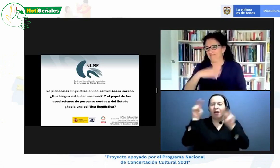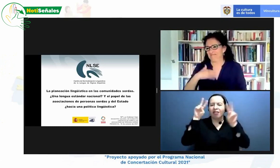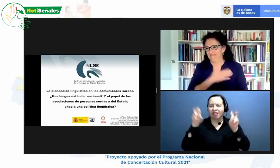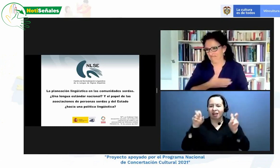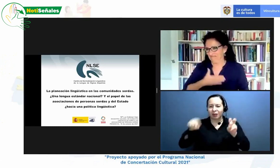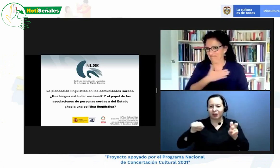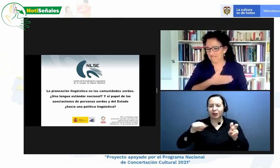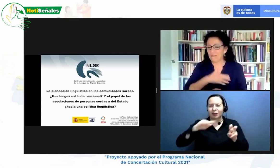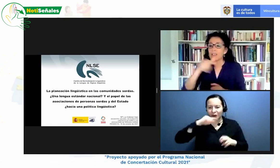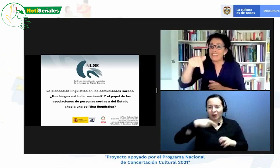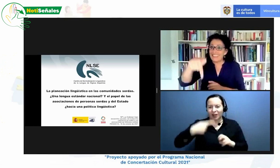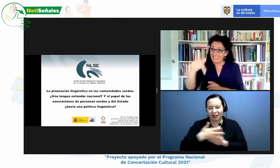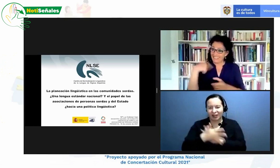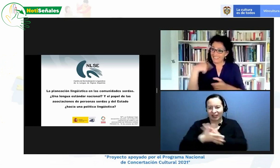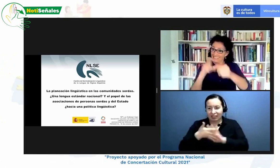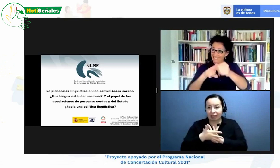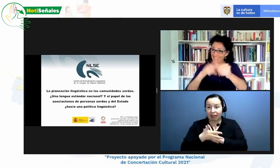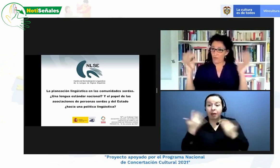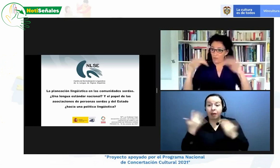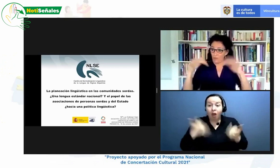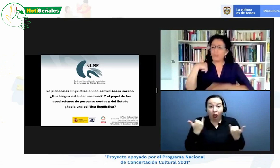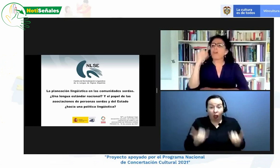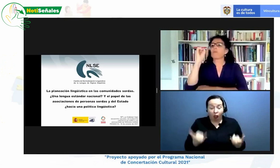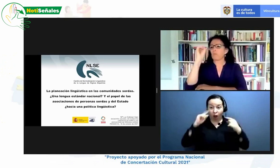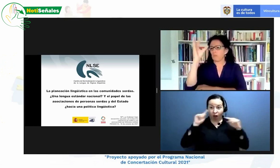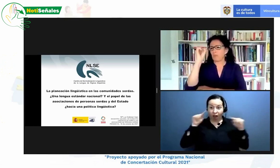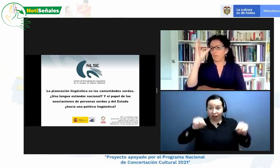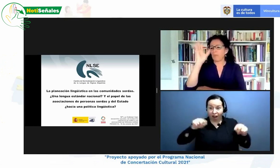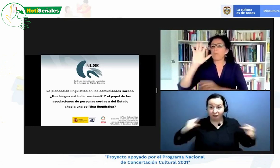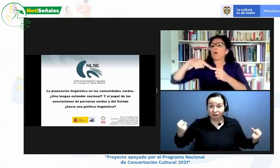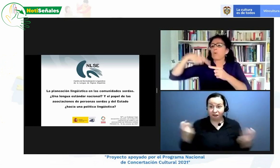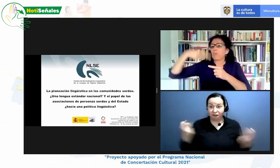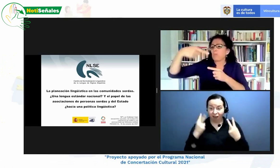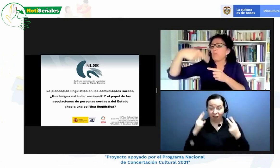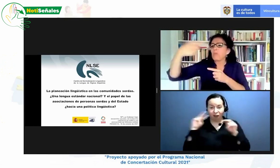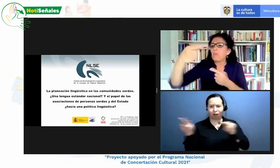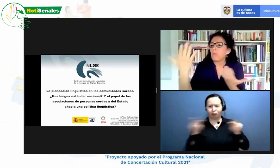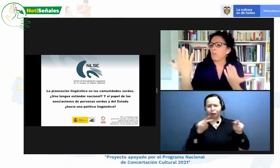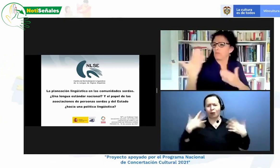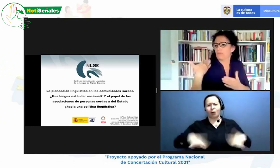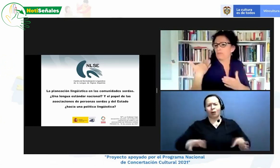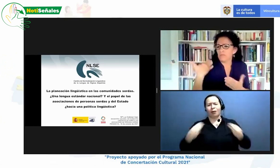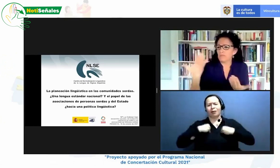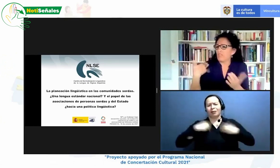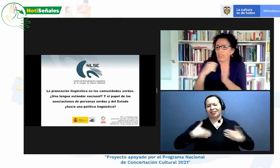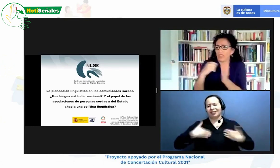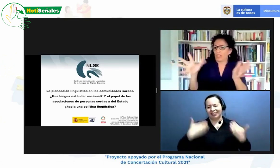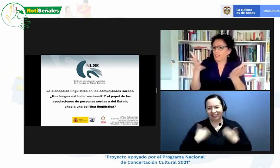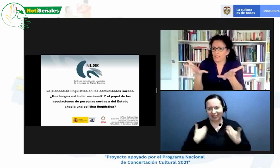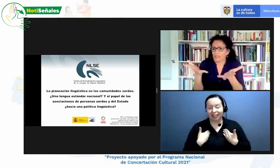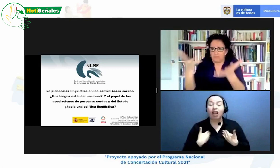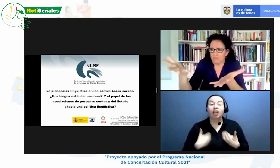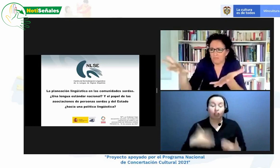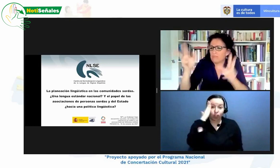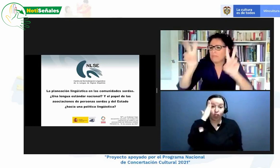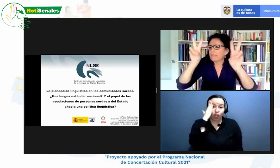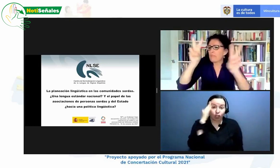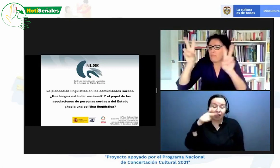ahora estar ahí con vosotros en directo para mí es un placer enorme. Sé que esto va a ser el inicio de otras